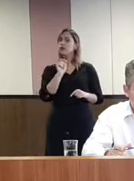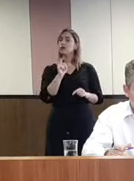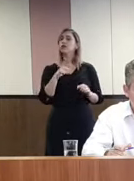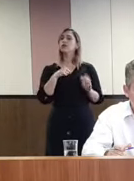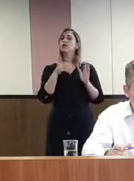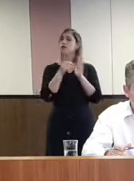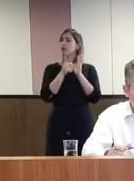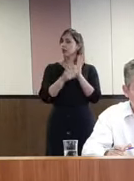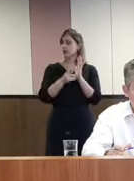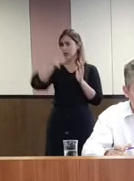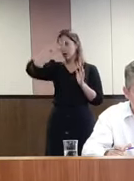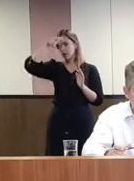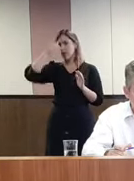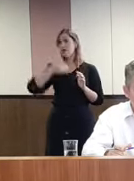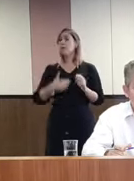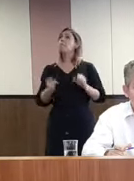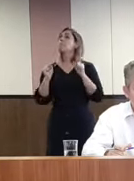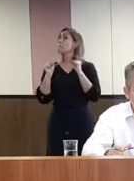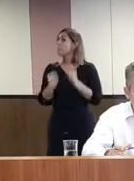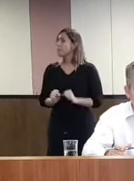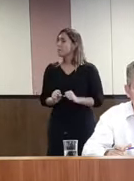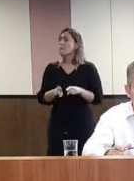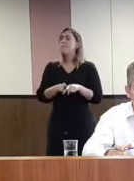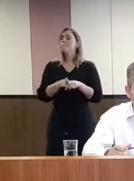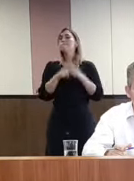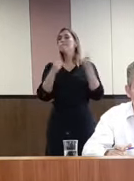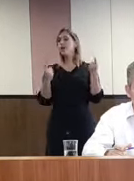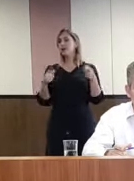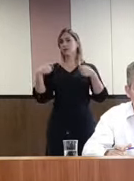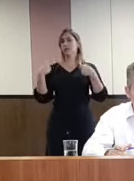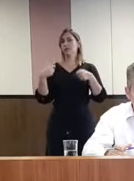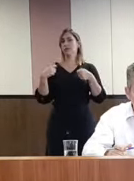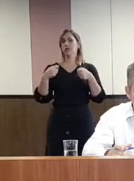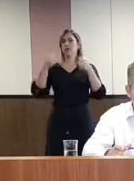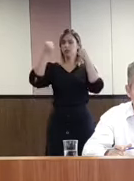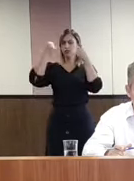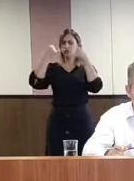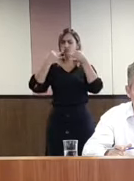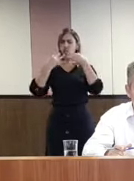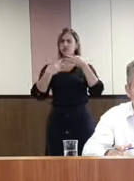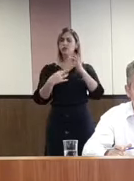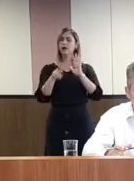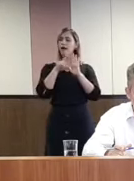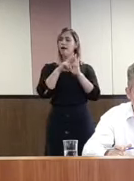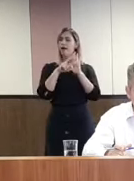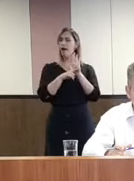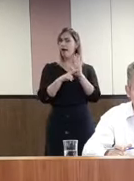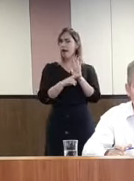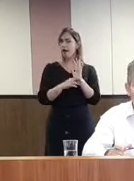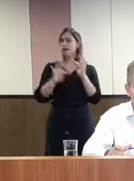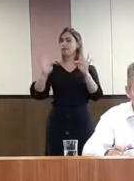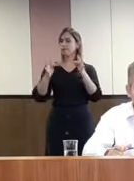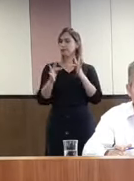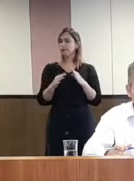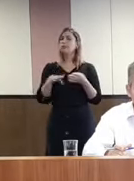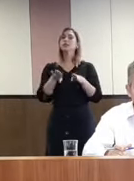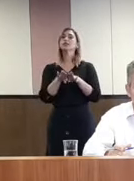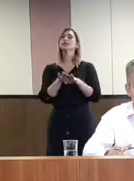decreto estadual, ele pode, desde que ele fundamente em critérios técnicos